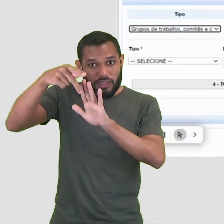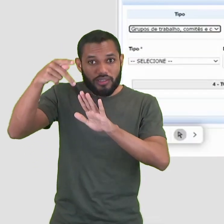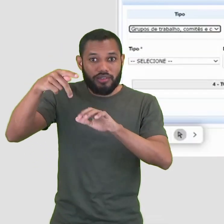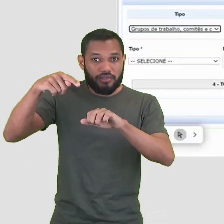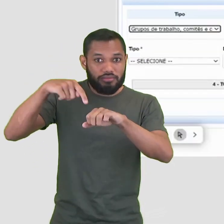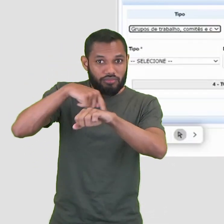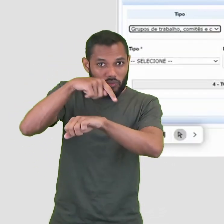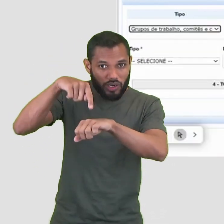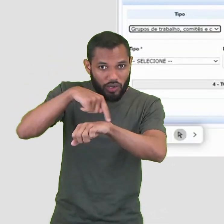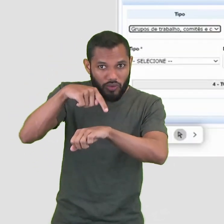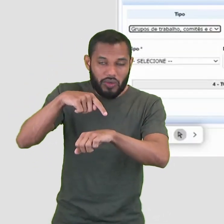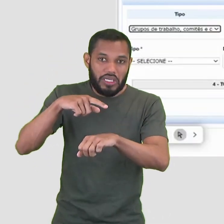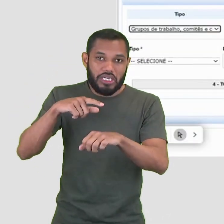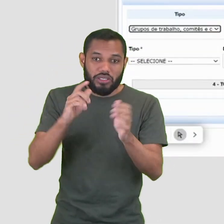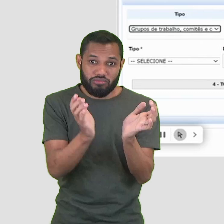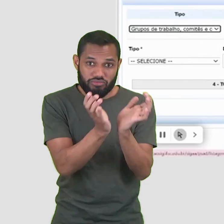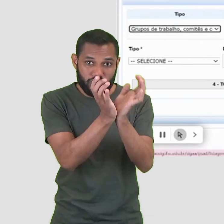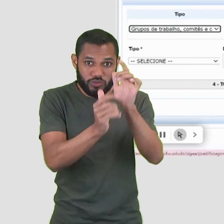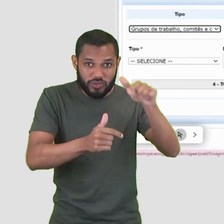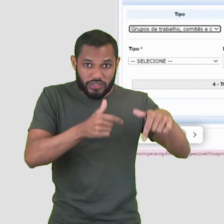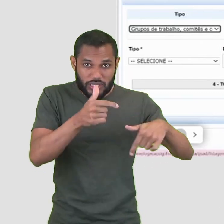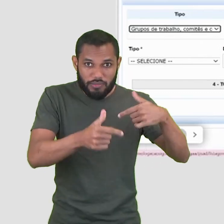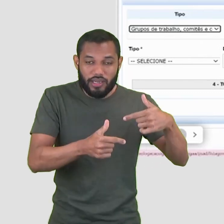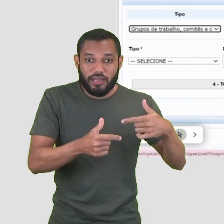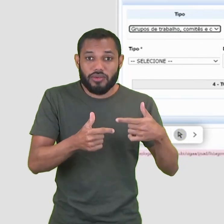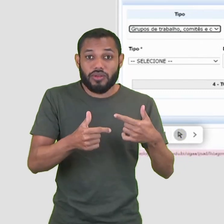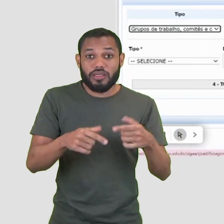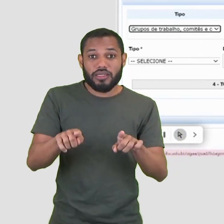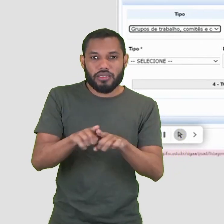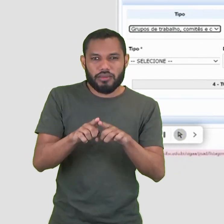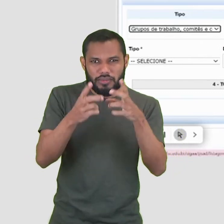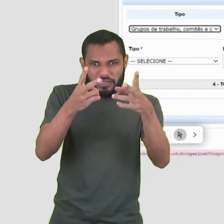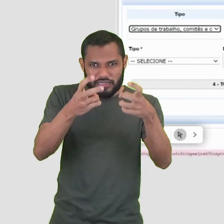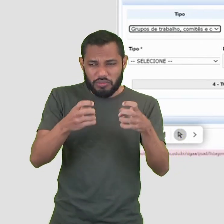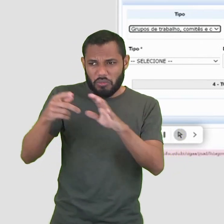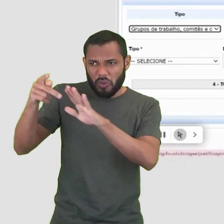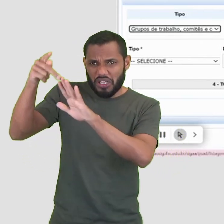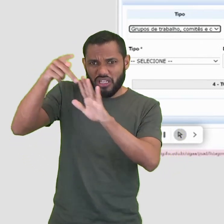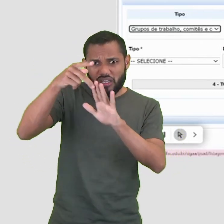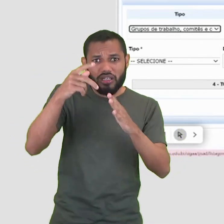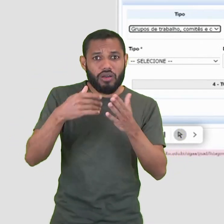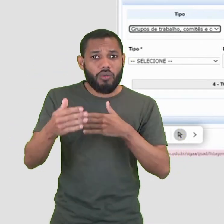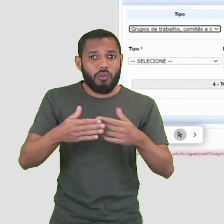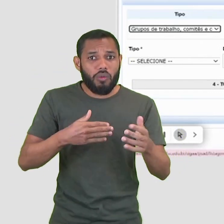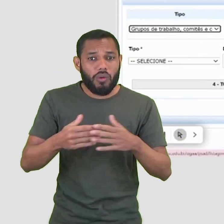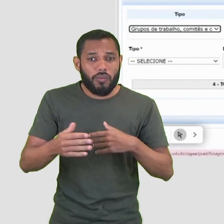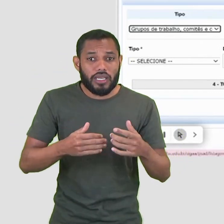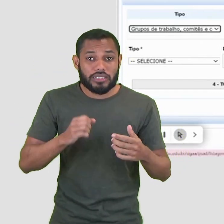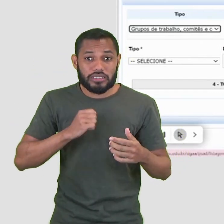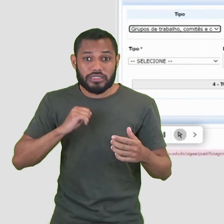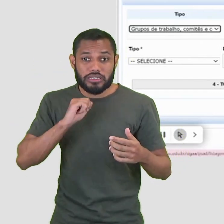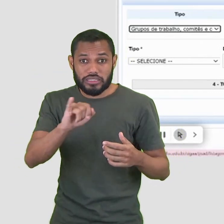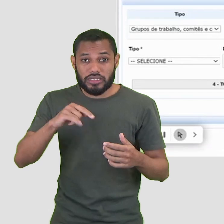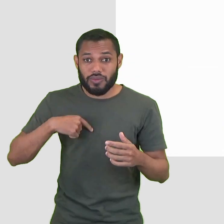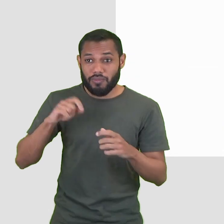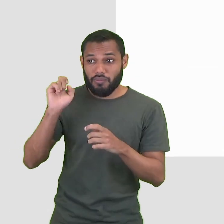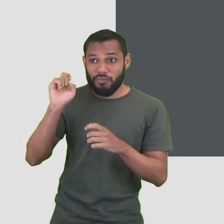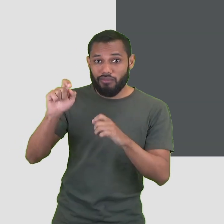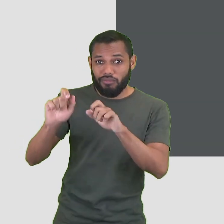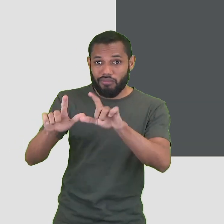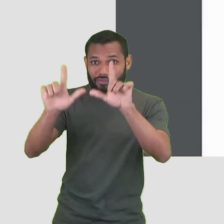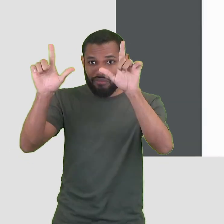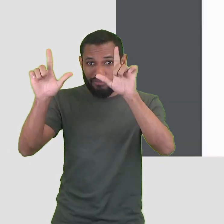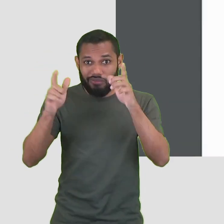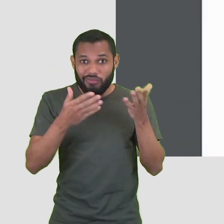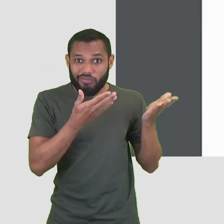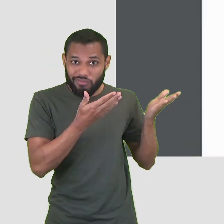trabalho. Percebam, né, que qualquer portaria, então, se eu clicar aqui, ele vai